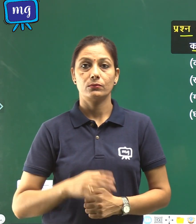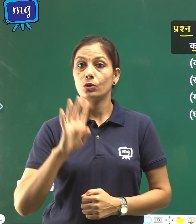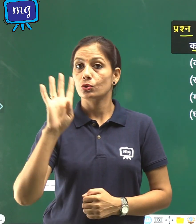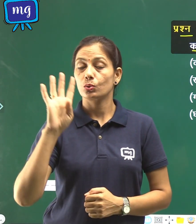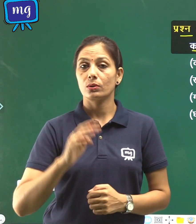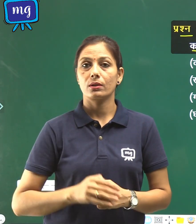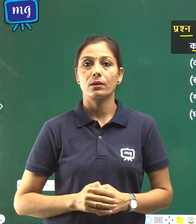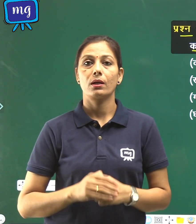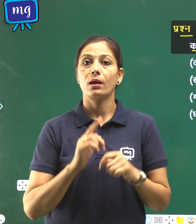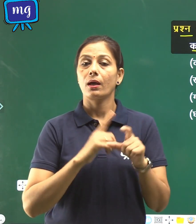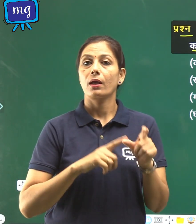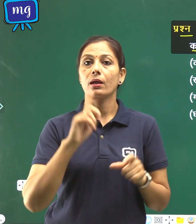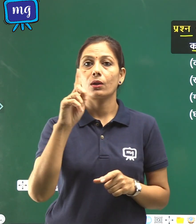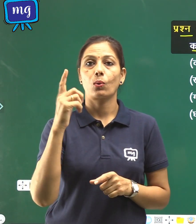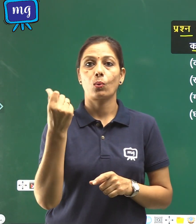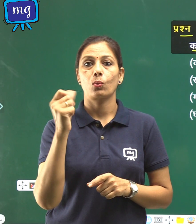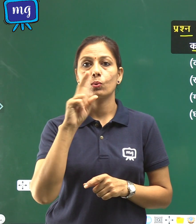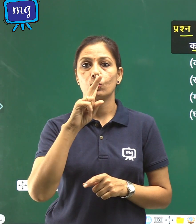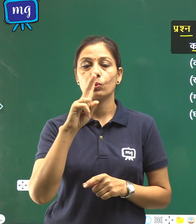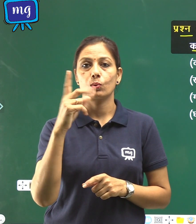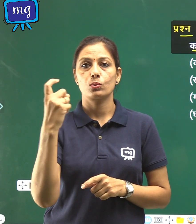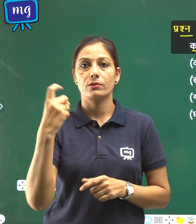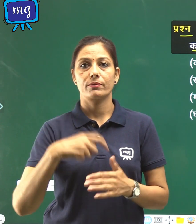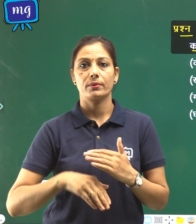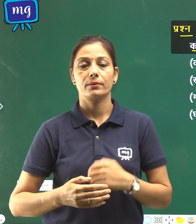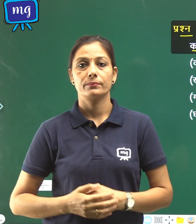चौथा 1927 में।